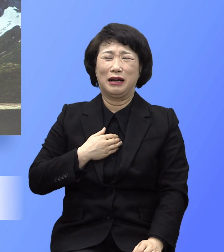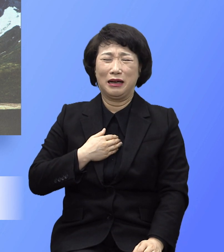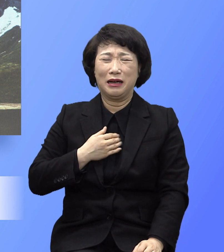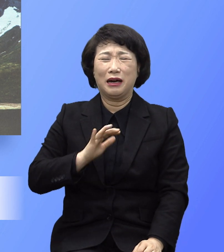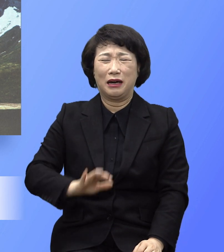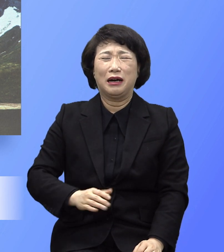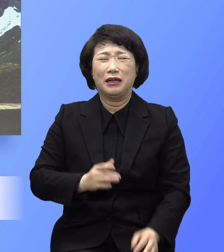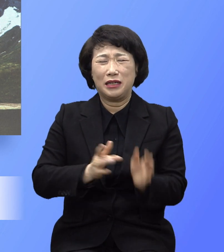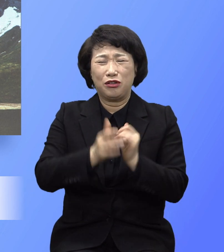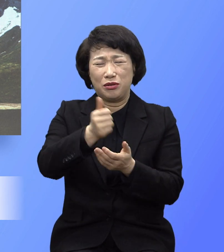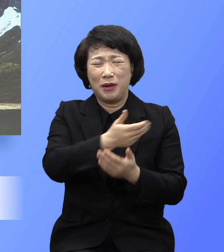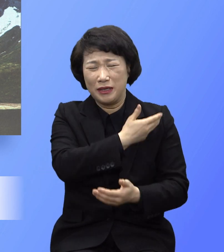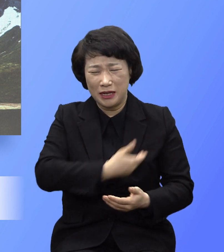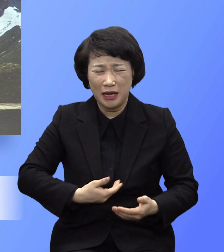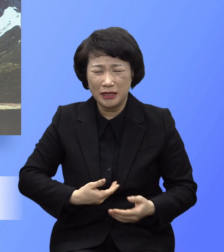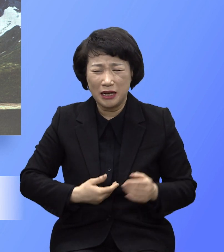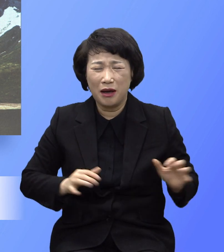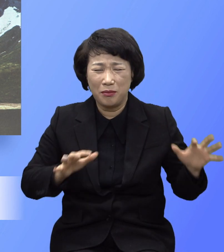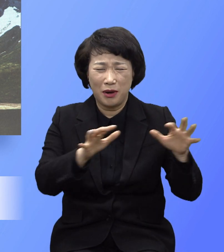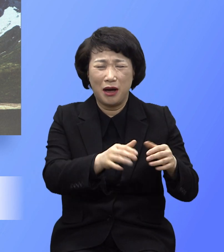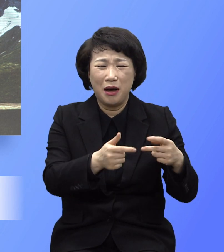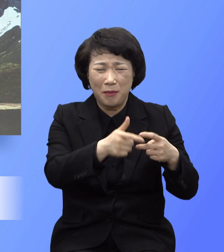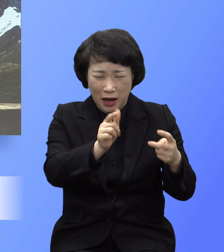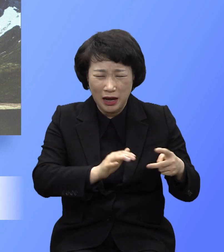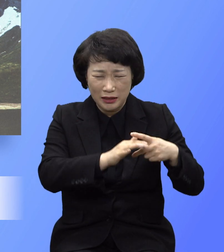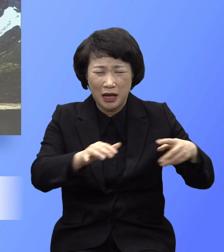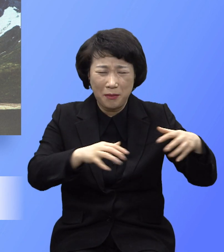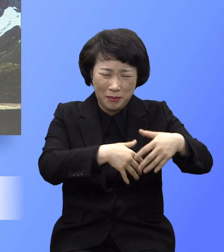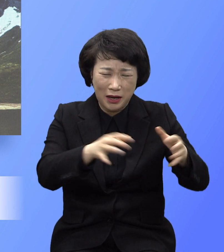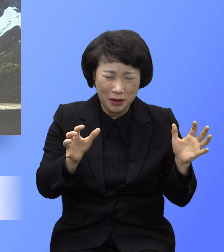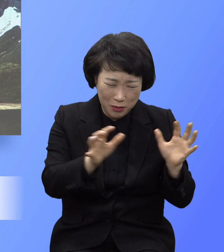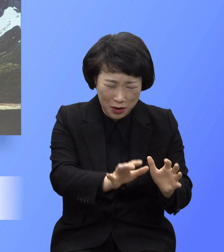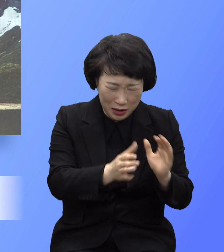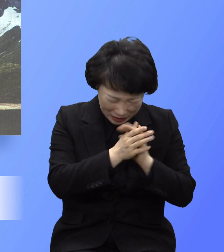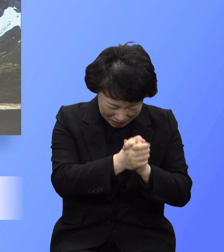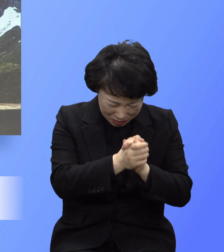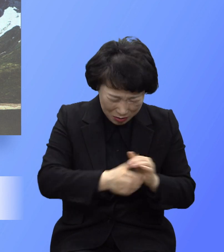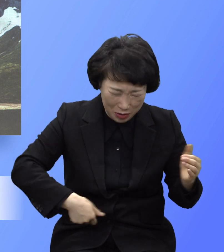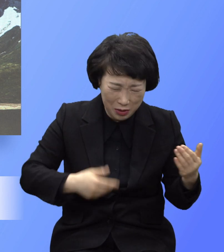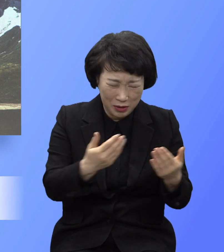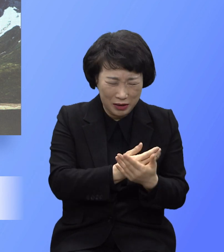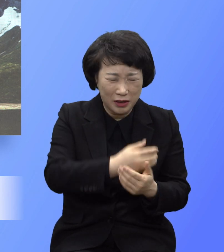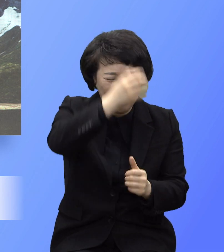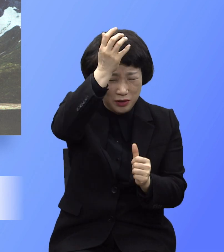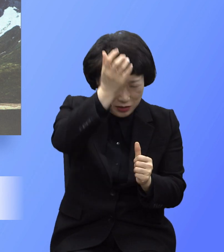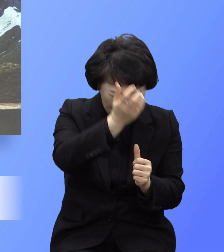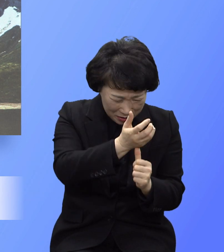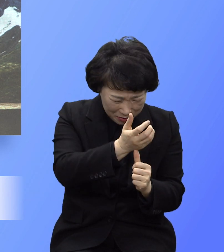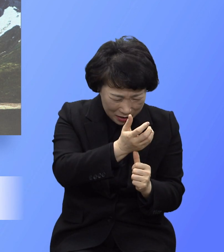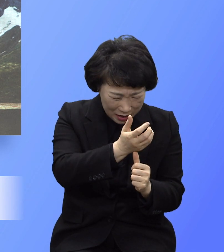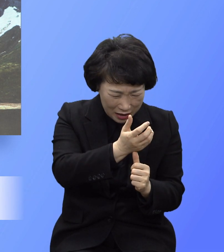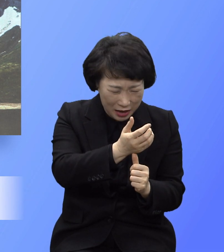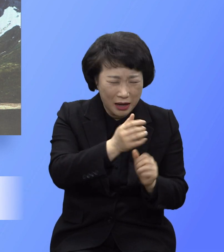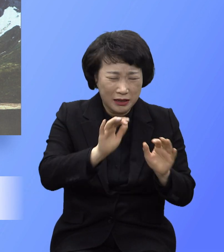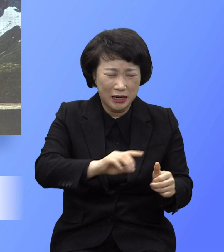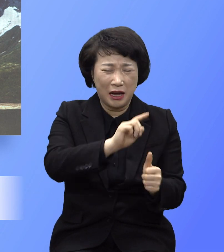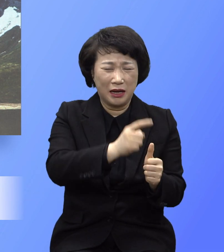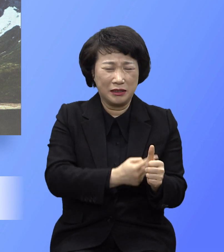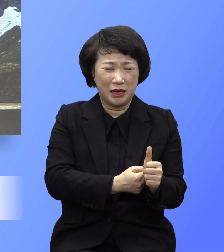제자들이 마가다라 방에 회개하니 성령이 임하고 성령이